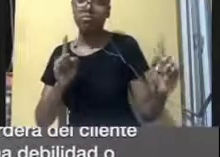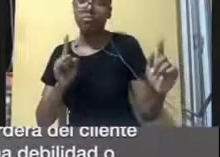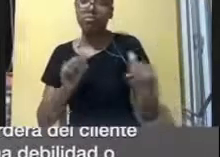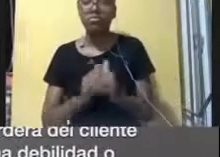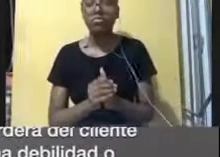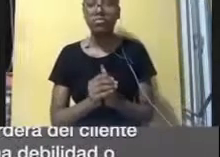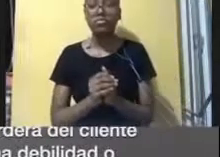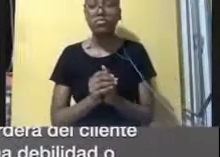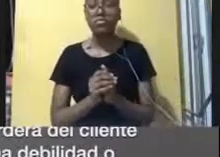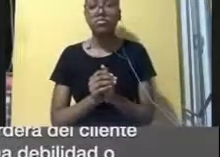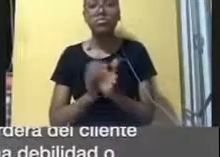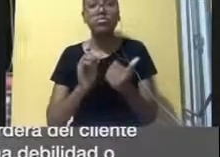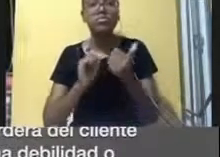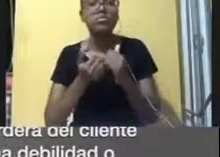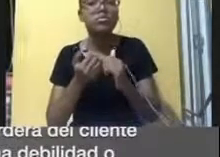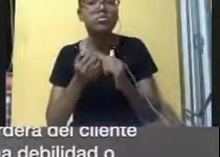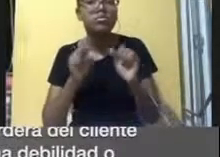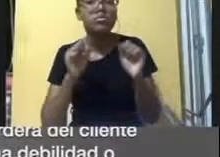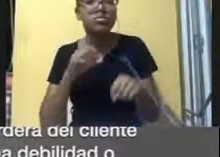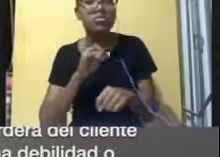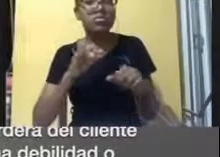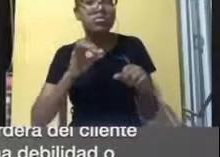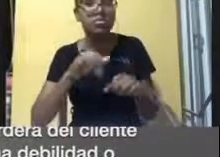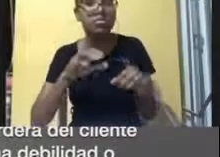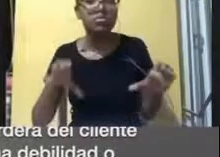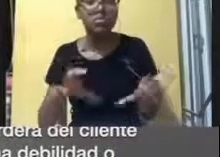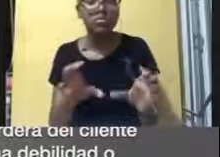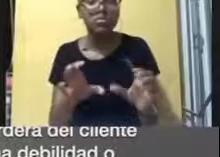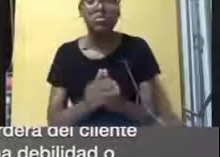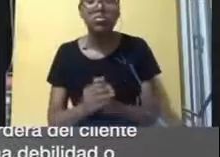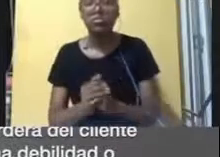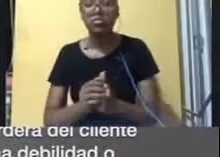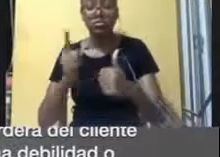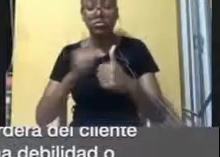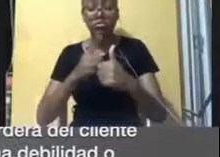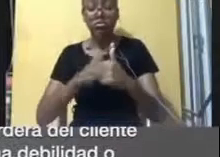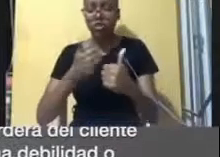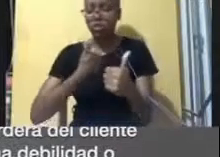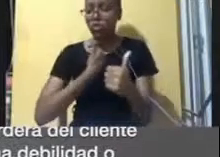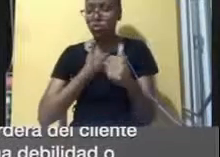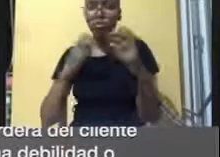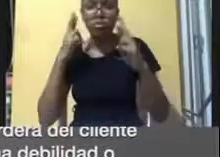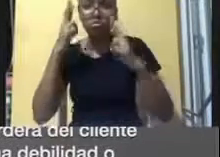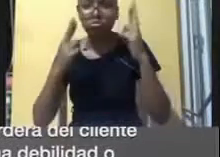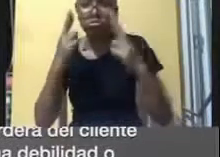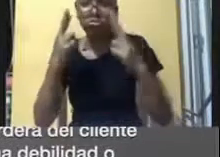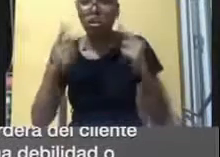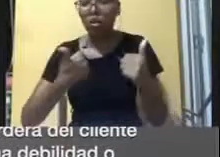¿Cómo podemos hacer eso? Podemos hacer autorreflexión, autoanálisis,